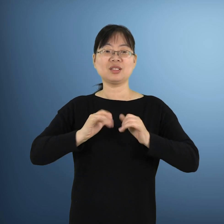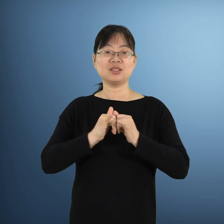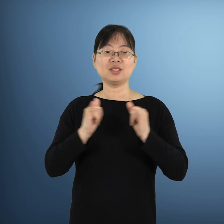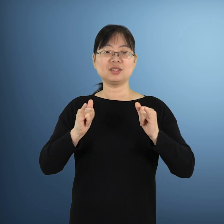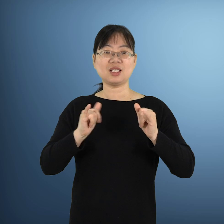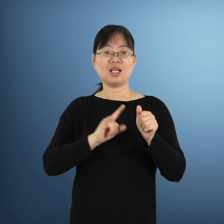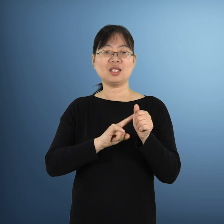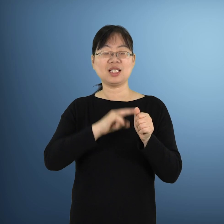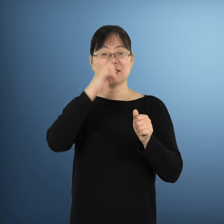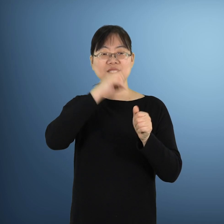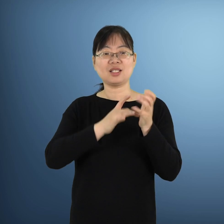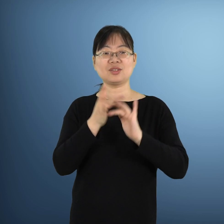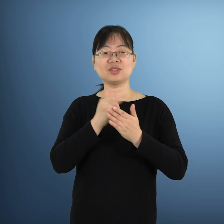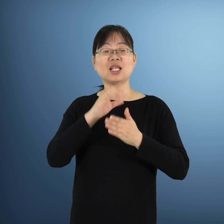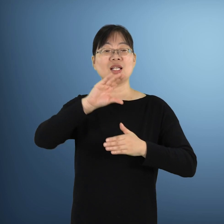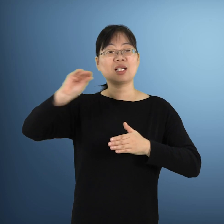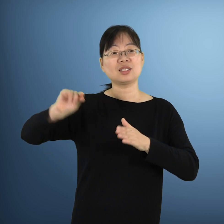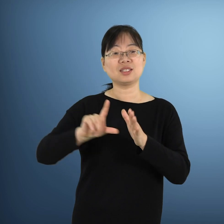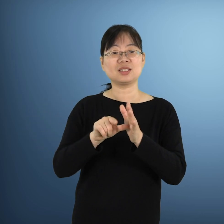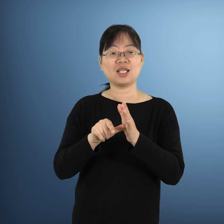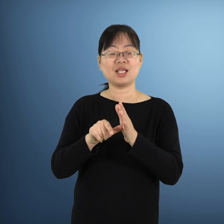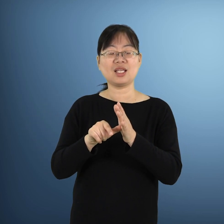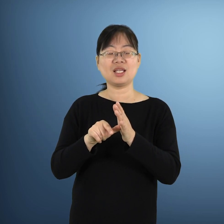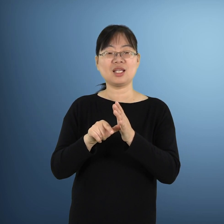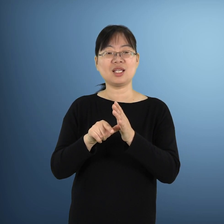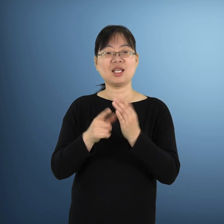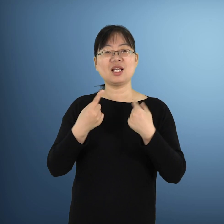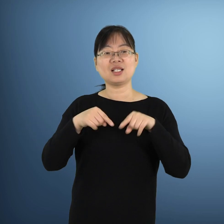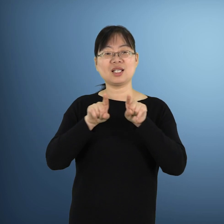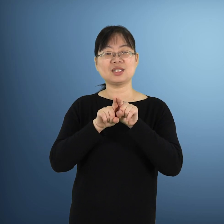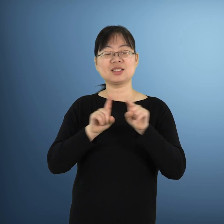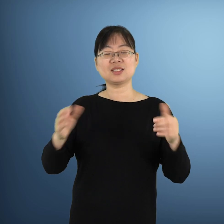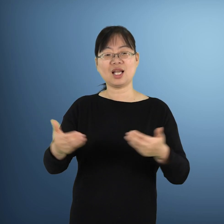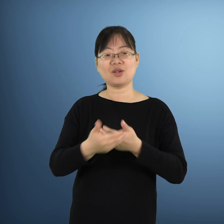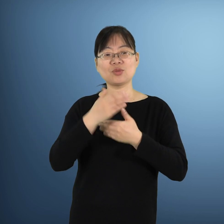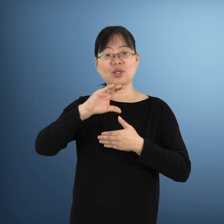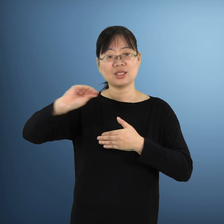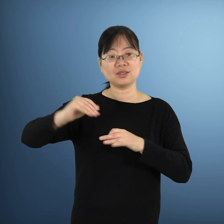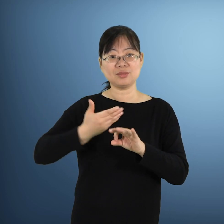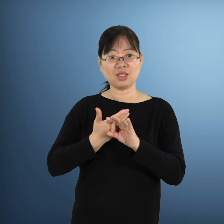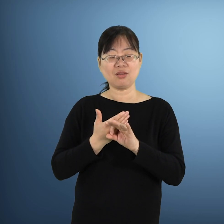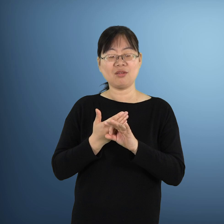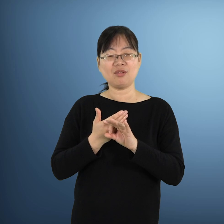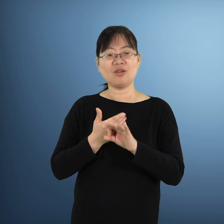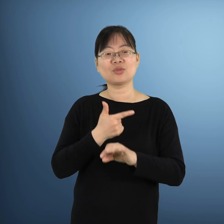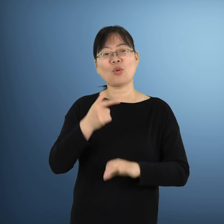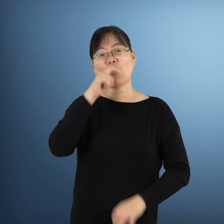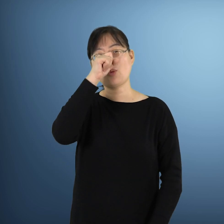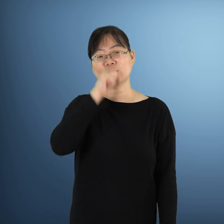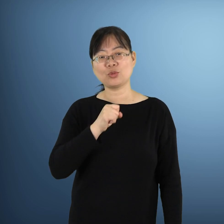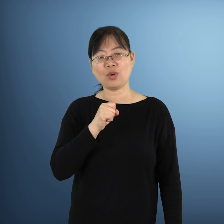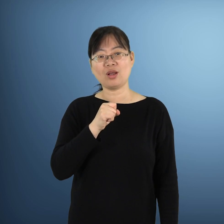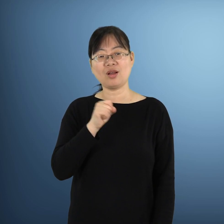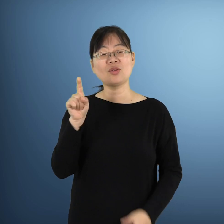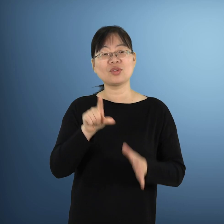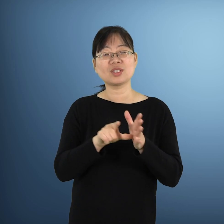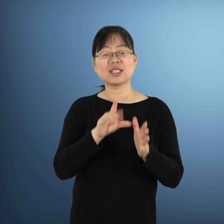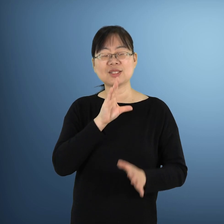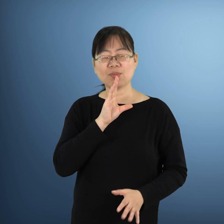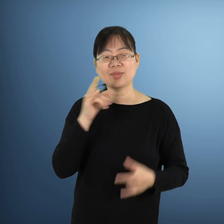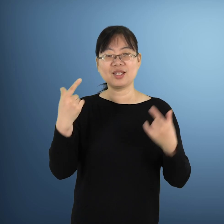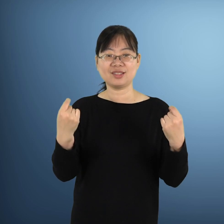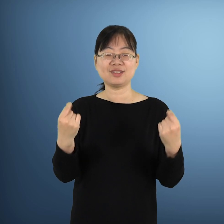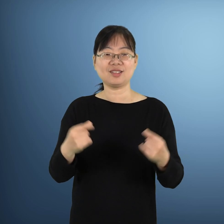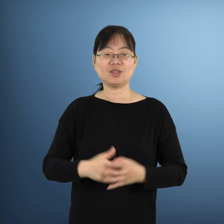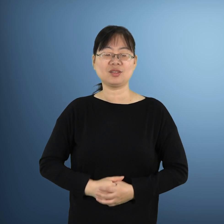백성된 자들을 그냥 예수님 가실 때 달랑 같이 그냥 끌어안고 가시면 너무 좋겠는데 어떤 때 정말